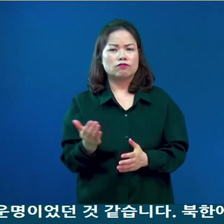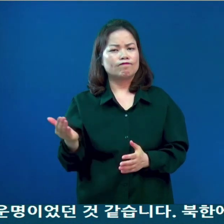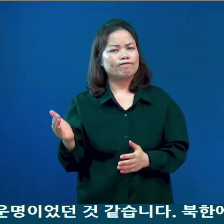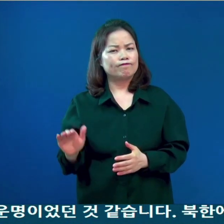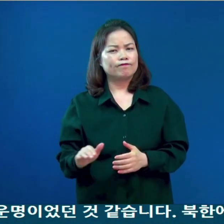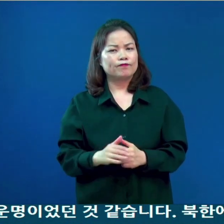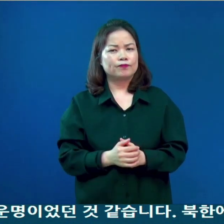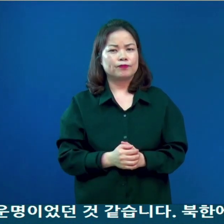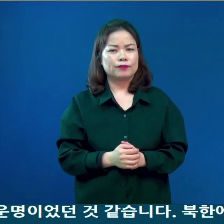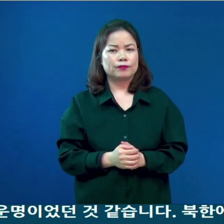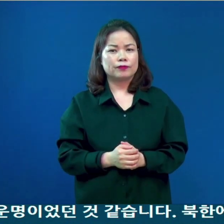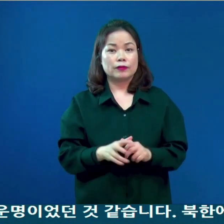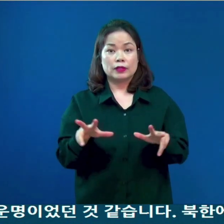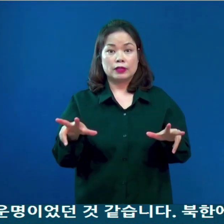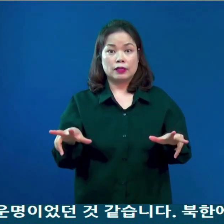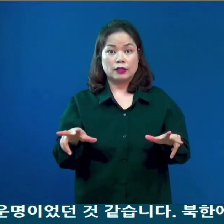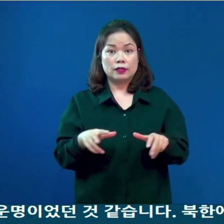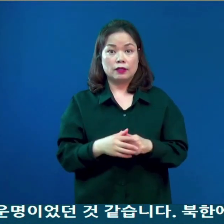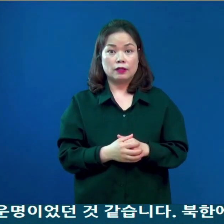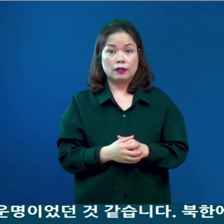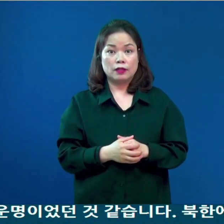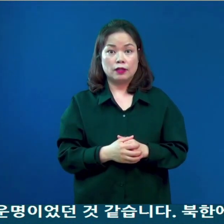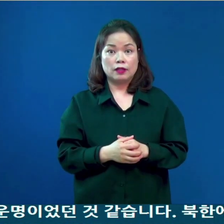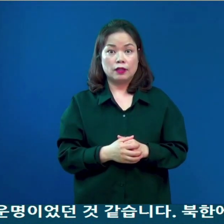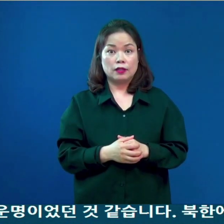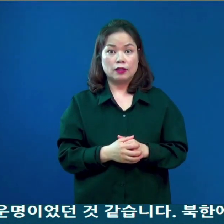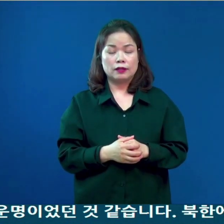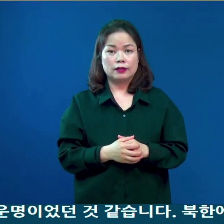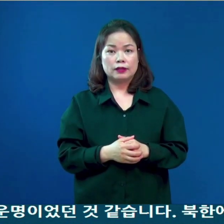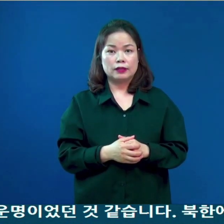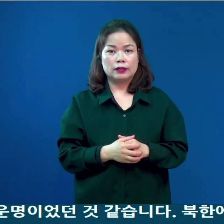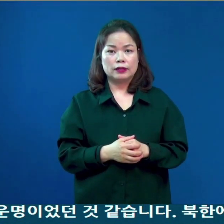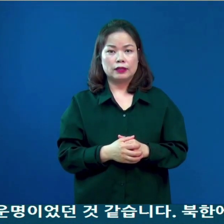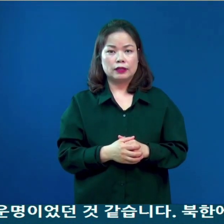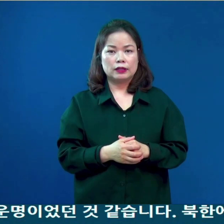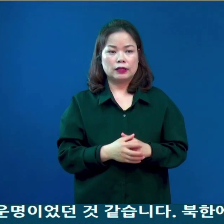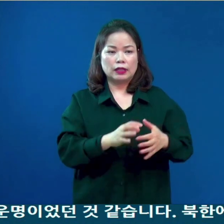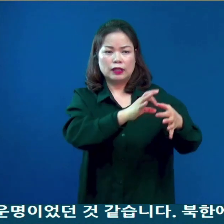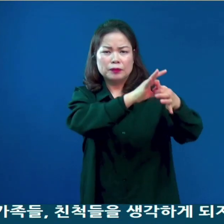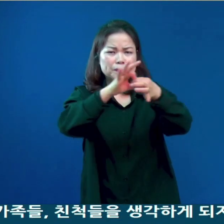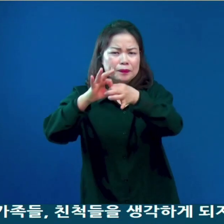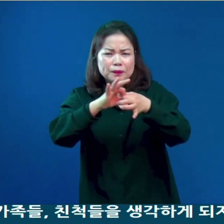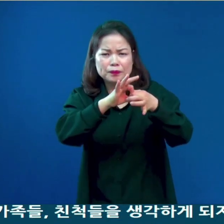그런데 이제 이 끈을 갖고 있는 우리